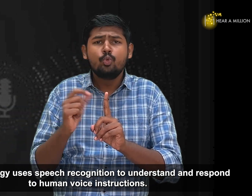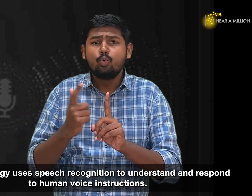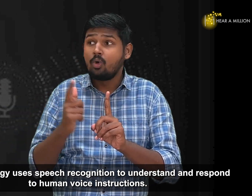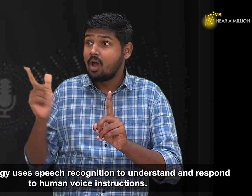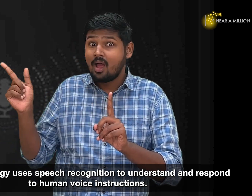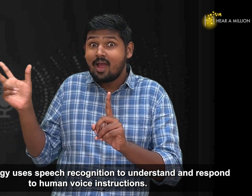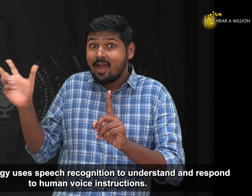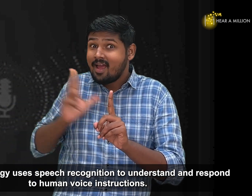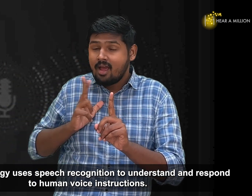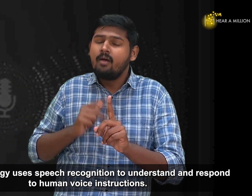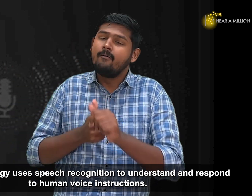का उपयोग करती है।